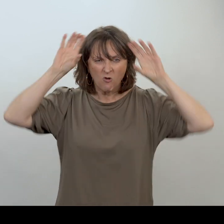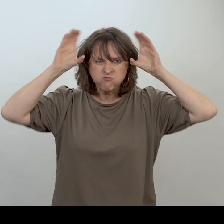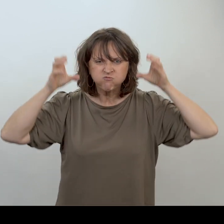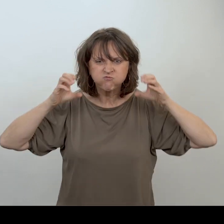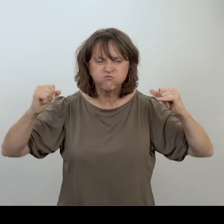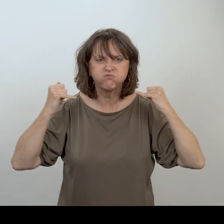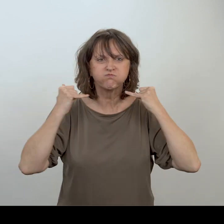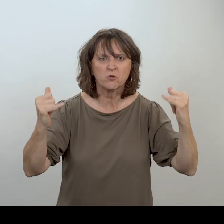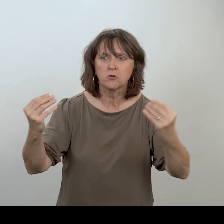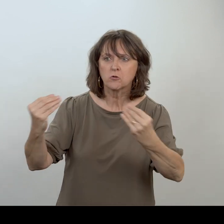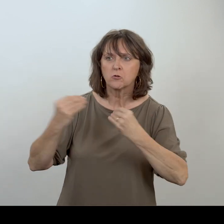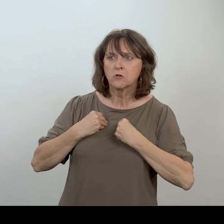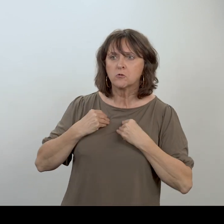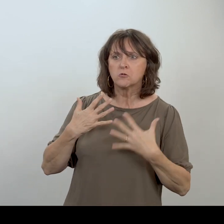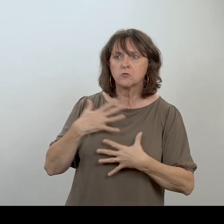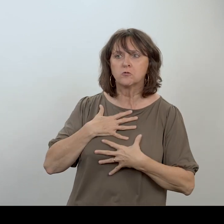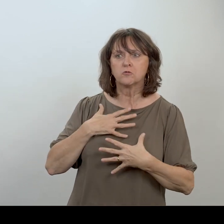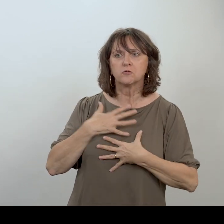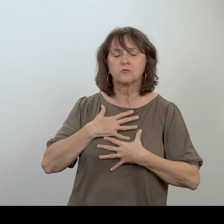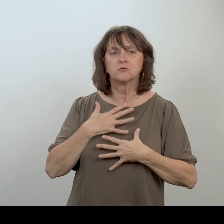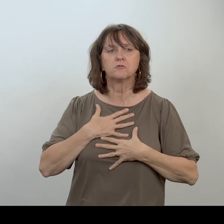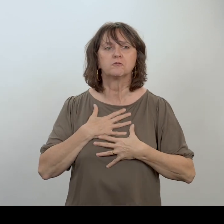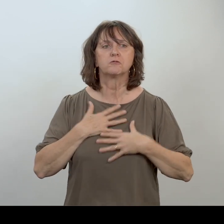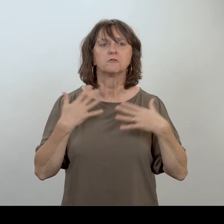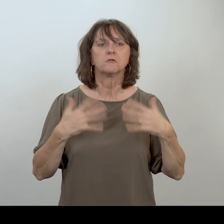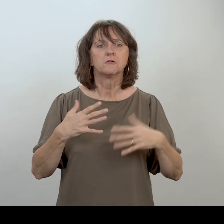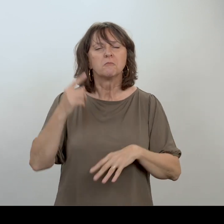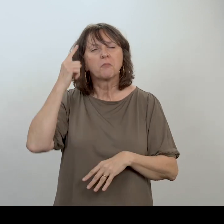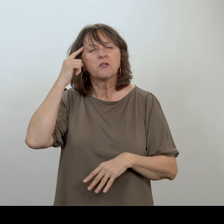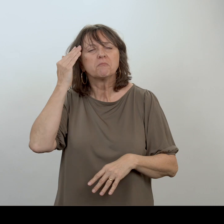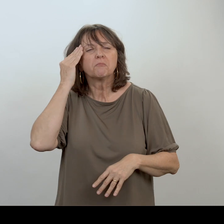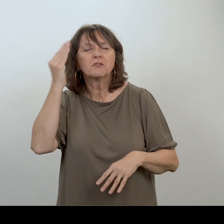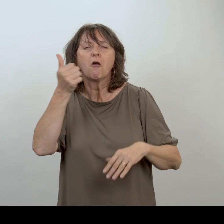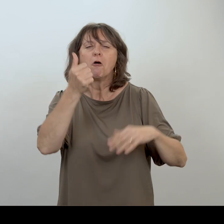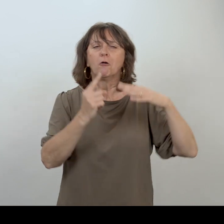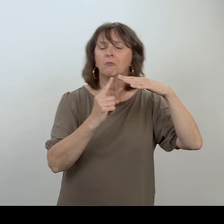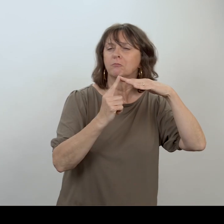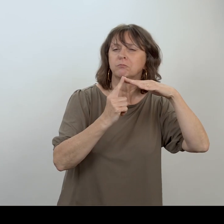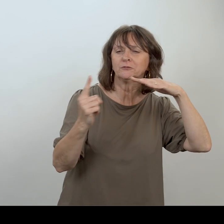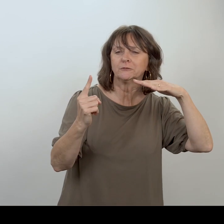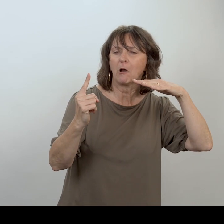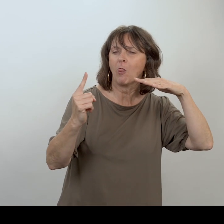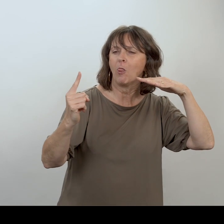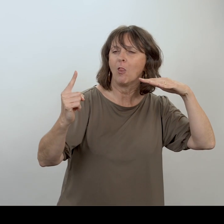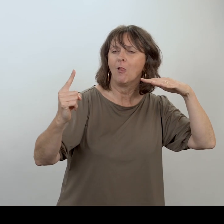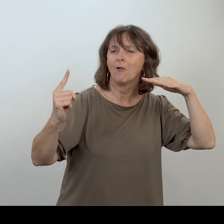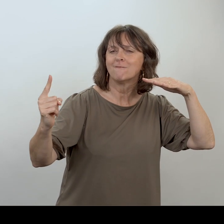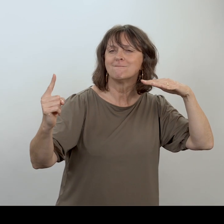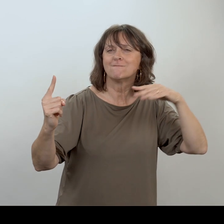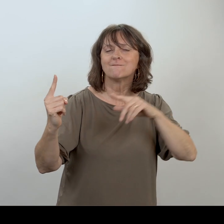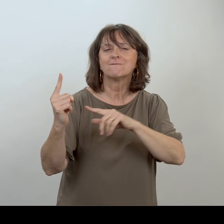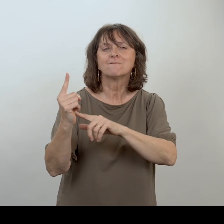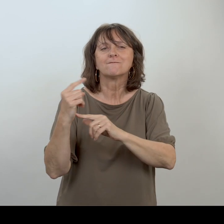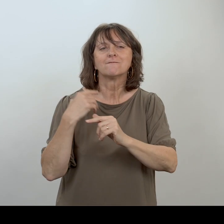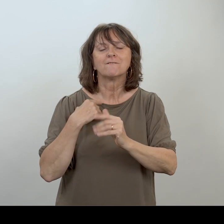étaient ensemble, car leurs cornes puissantes lui inspiraient de la terreur. Alors il pensa,